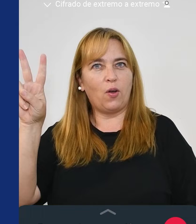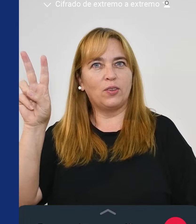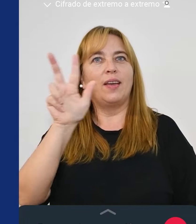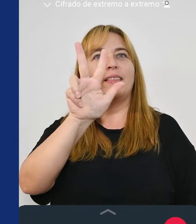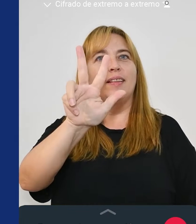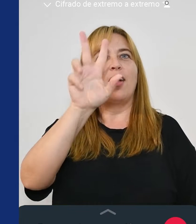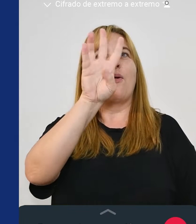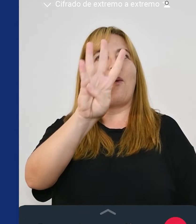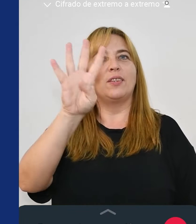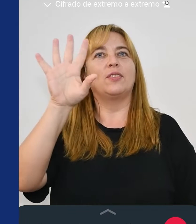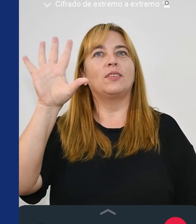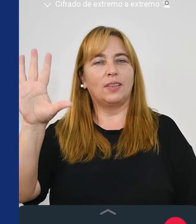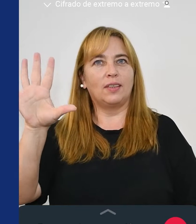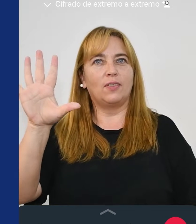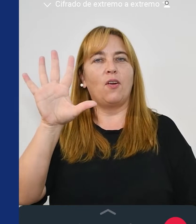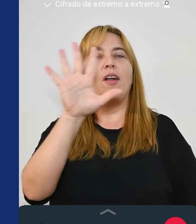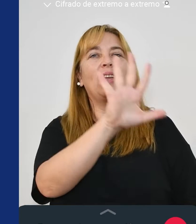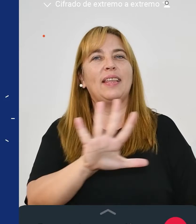3-4-5-529-2222.